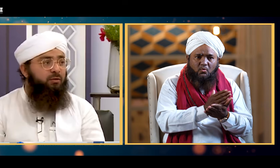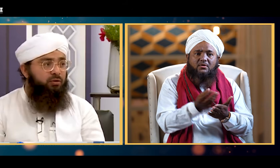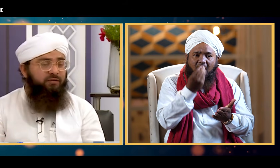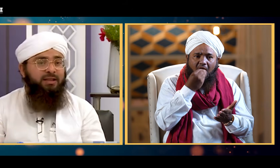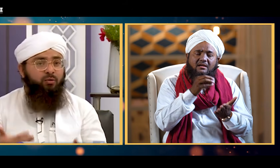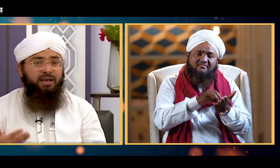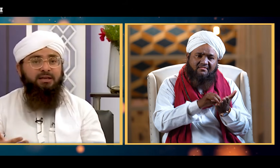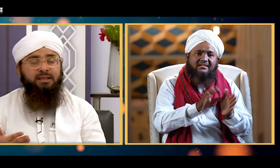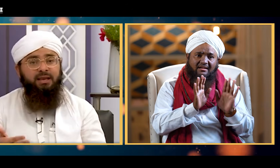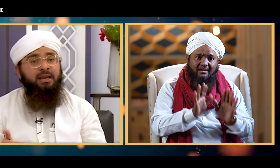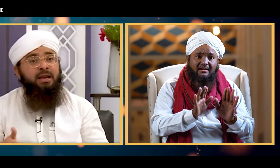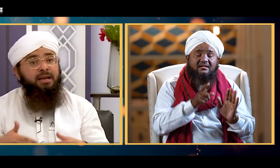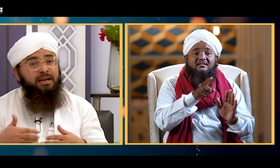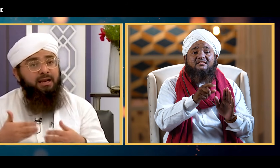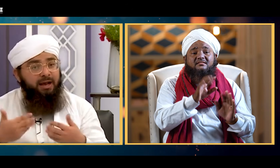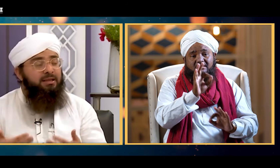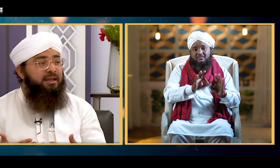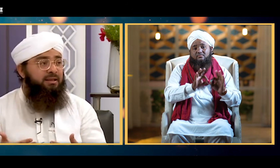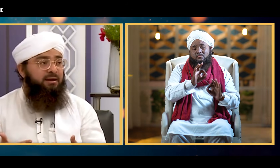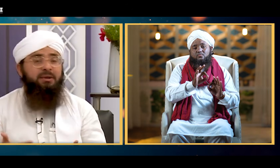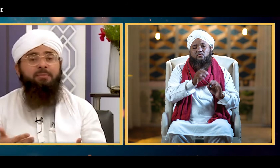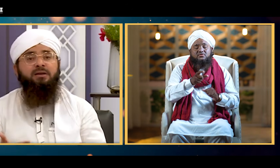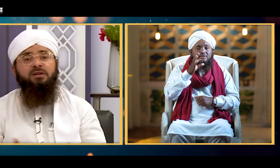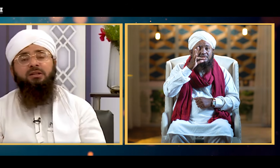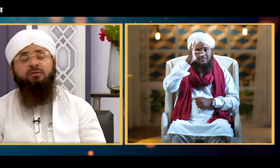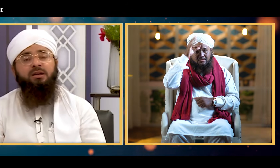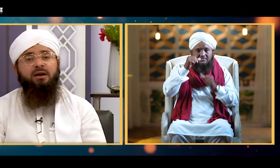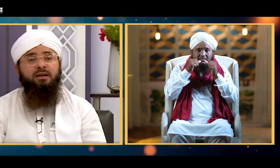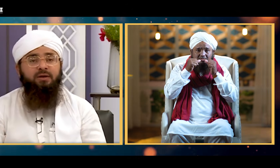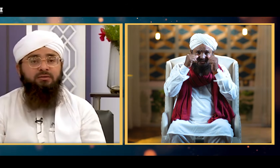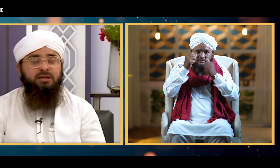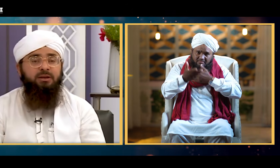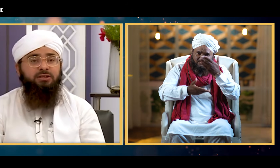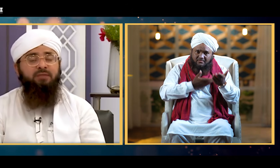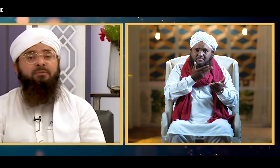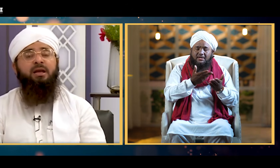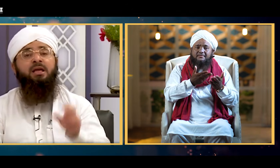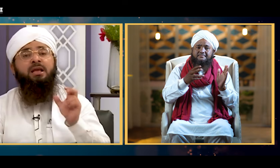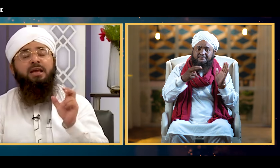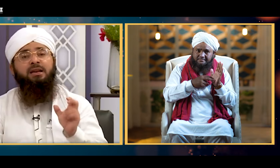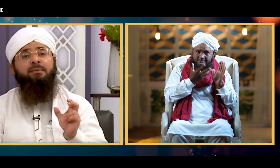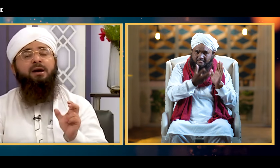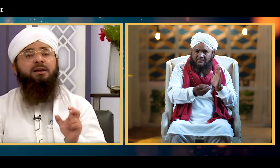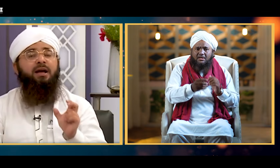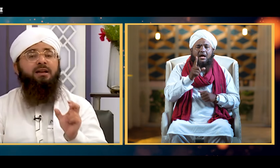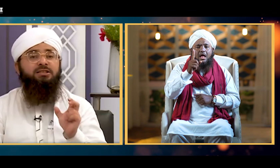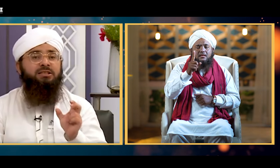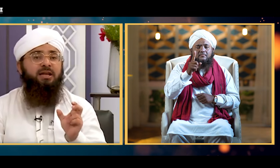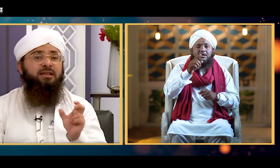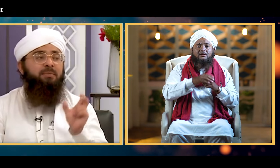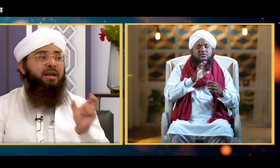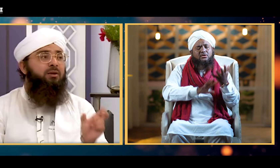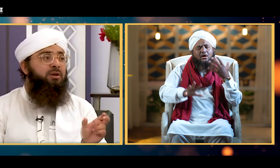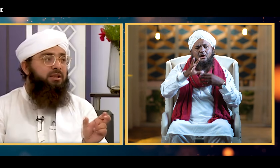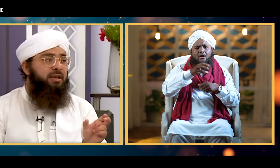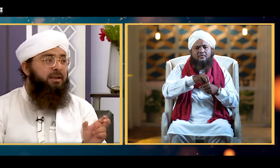سے فائدہ اٹھایا جاتا ہے، لیکن ایک حد کے اندر۔ نبی پاک صلی اللہ تعالیٰ علیہ وآلہ وسلم نے ارشاد فرمایا کہ اللہ پاک نے ہر چیز کے